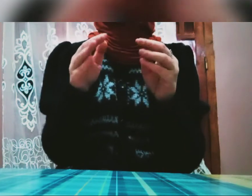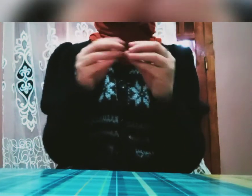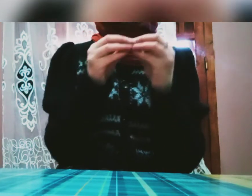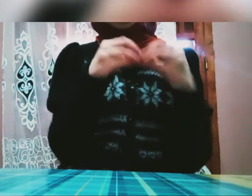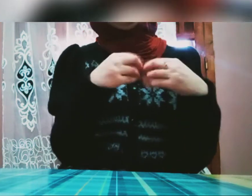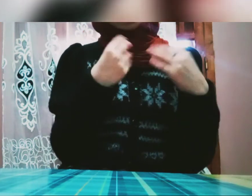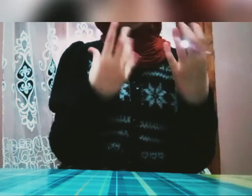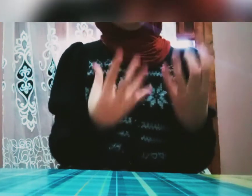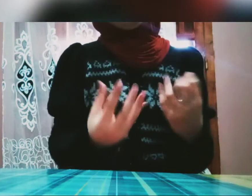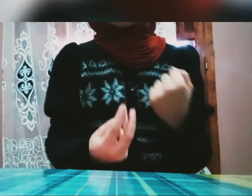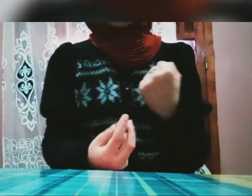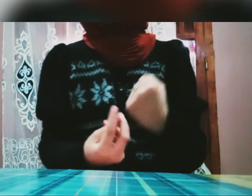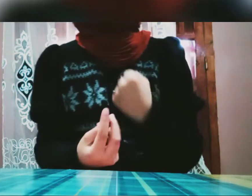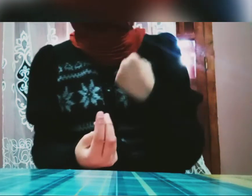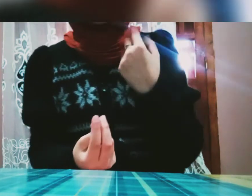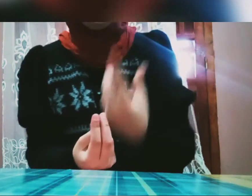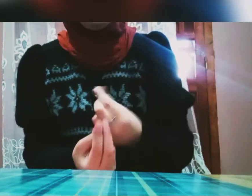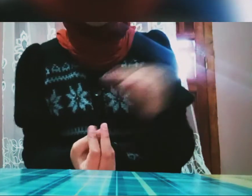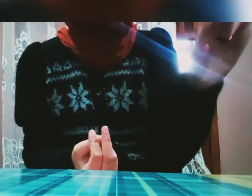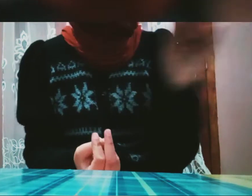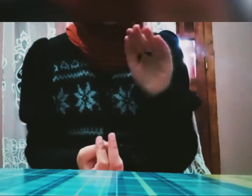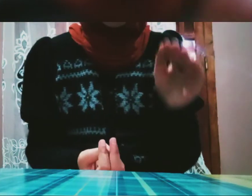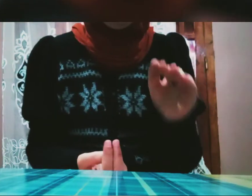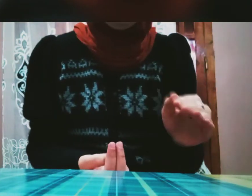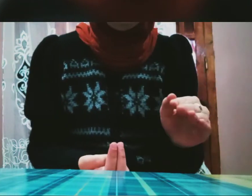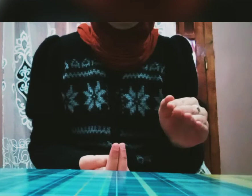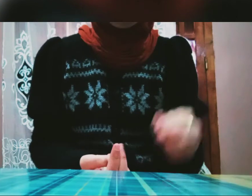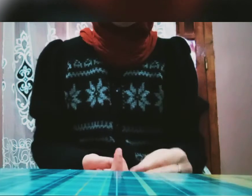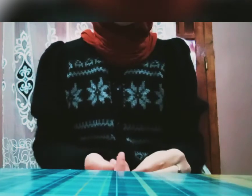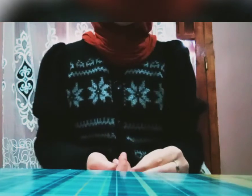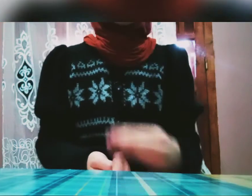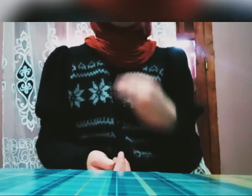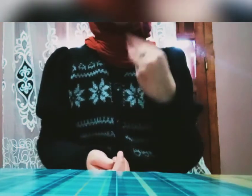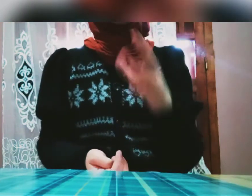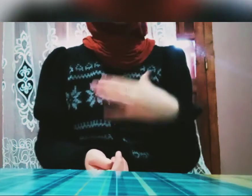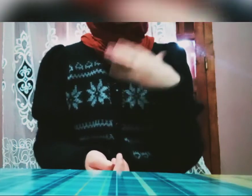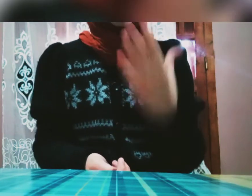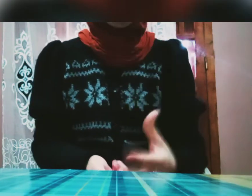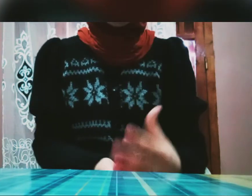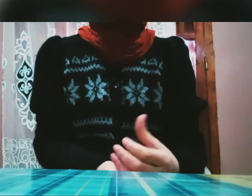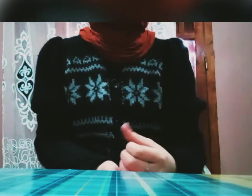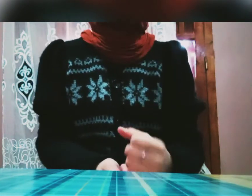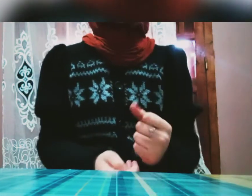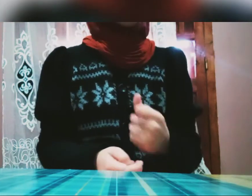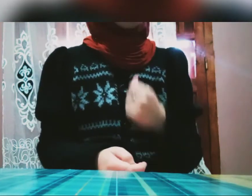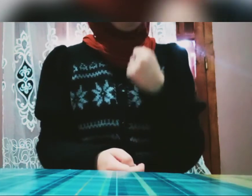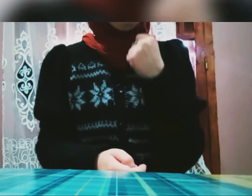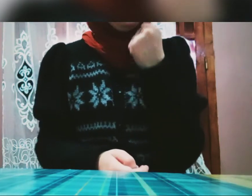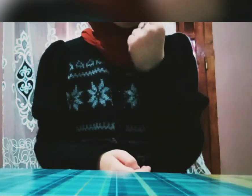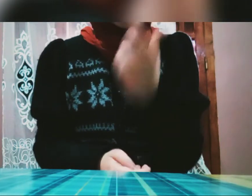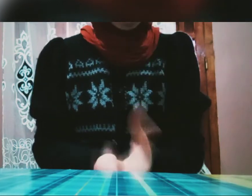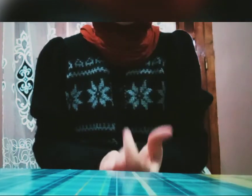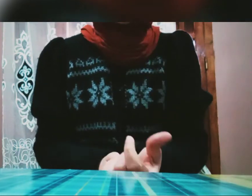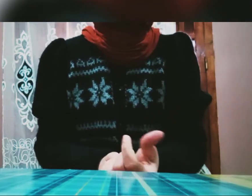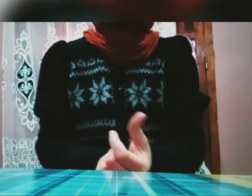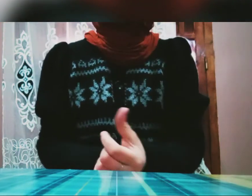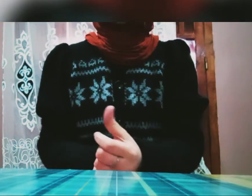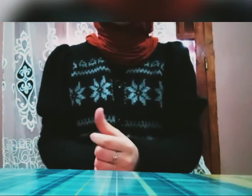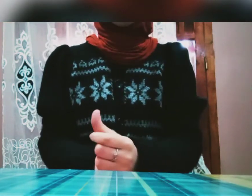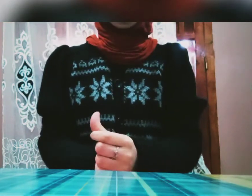بصح كاينين الناس يبقاو مصرين هذو الناس المميزين يبقاو مصرين يبقاو ياكتيفيو لاخر لحظه حتى